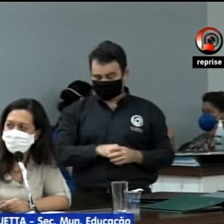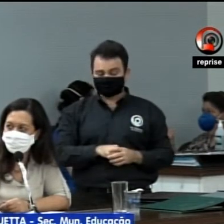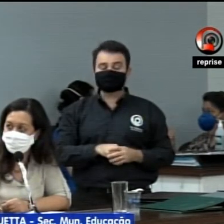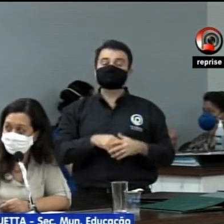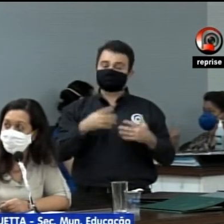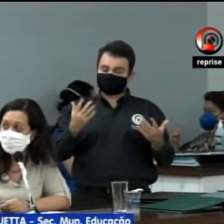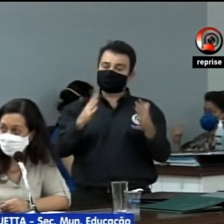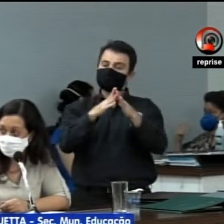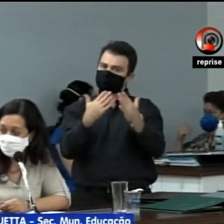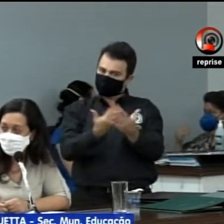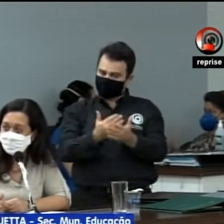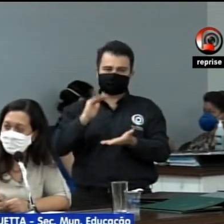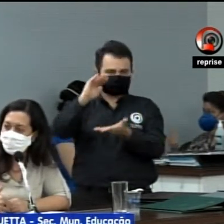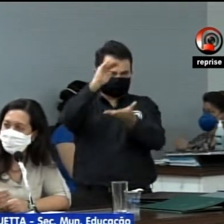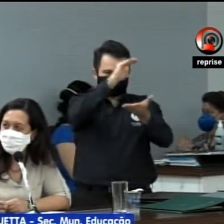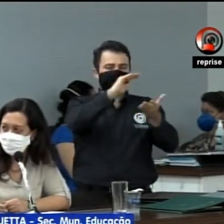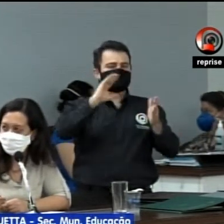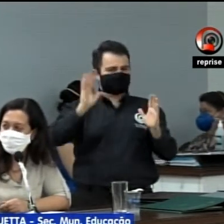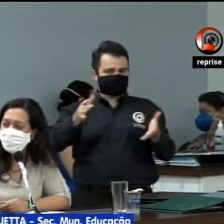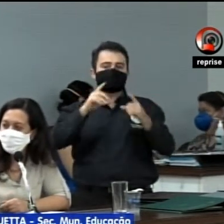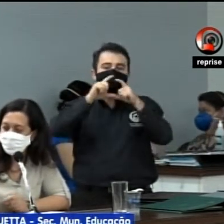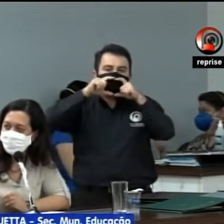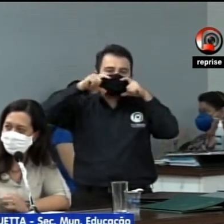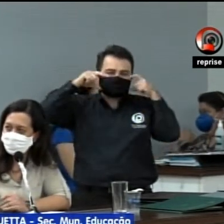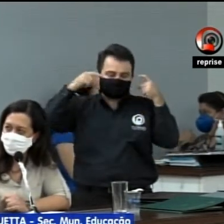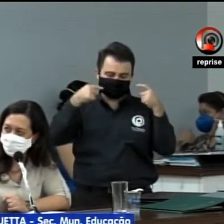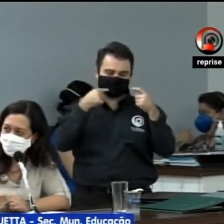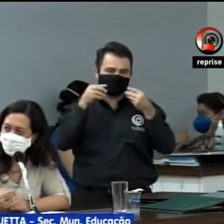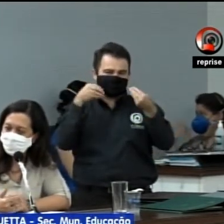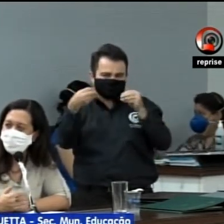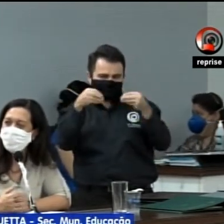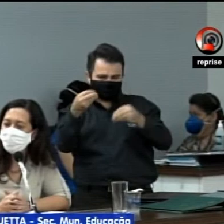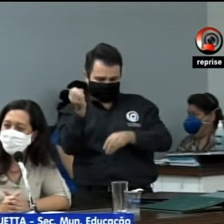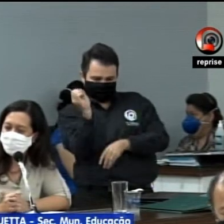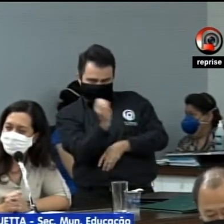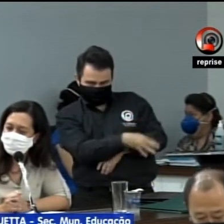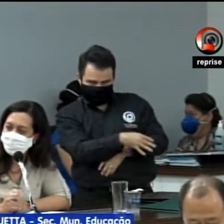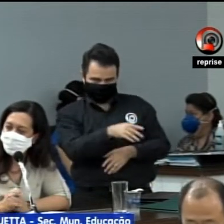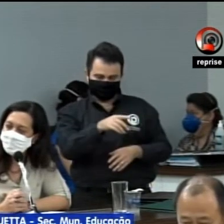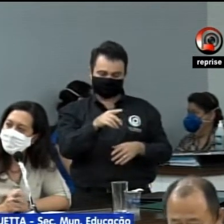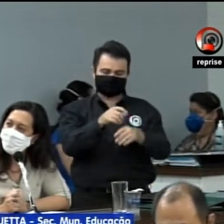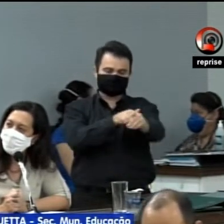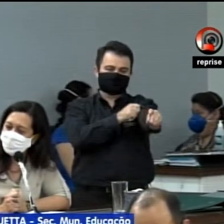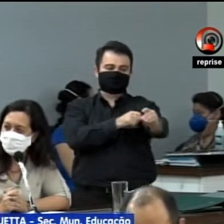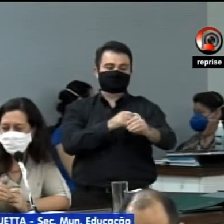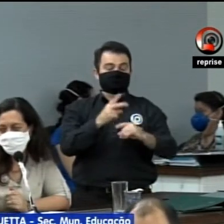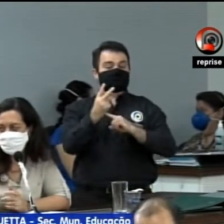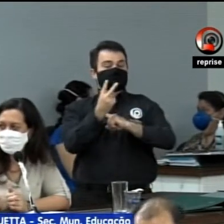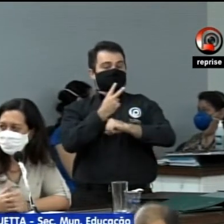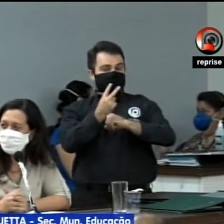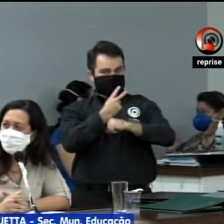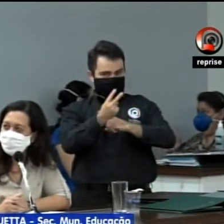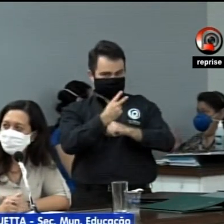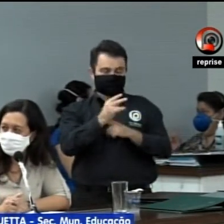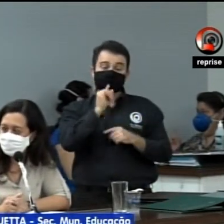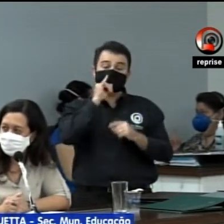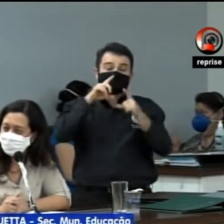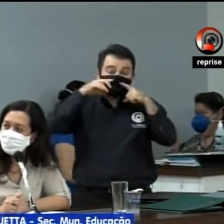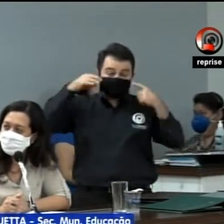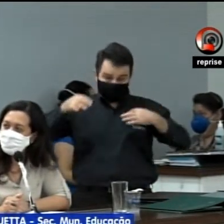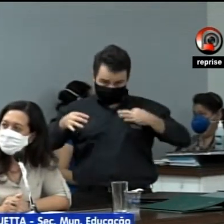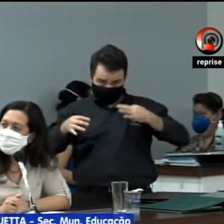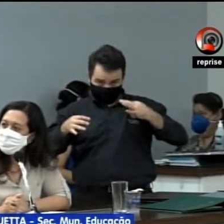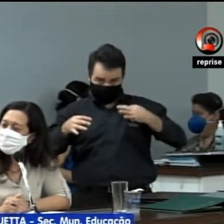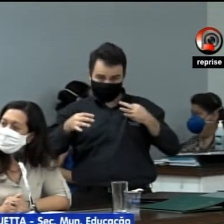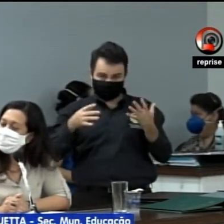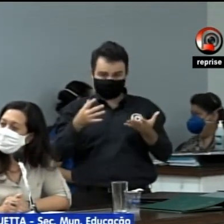máscara descartável, que nós entendemos que é muito mais seguro do que a máscara hoje a máscara de pano, de tecido. A compra